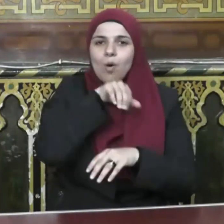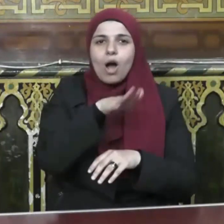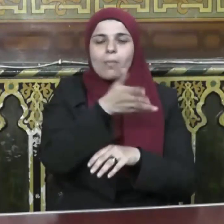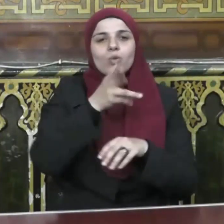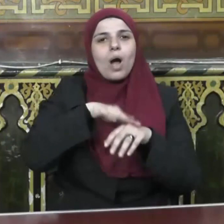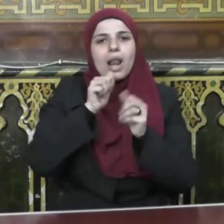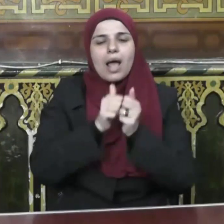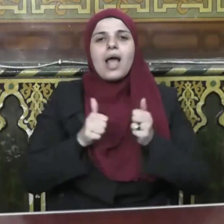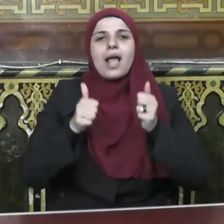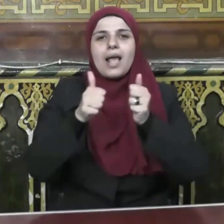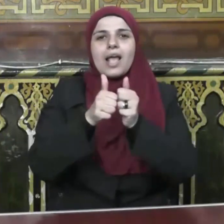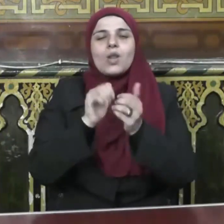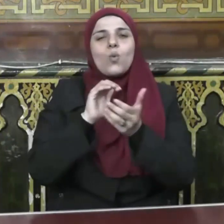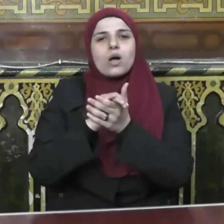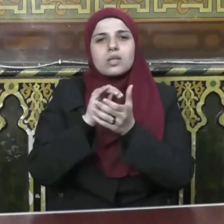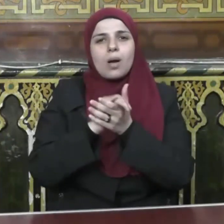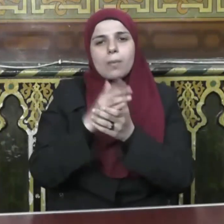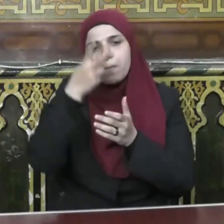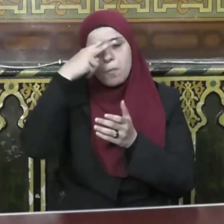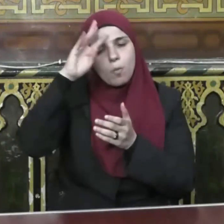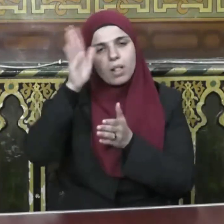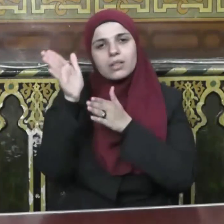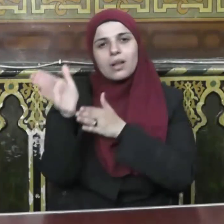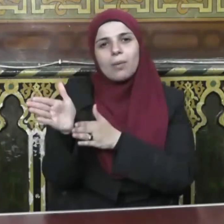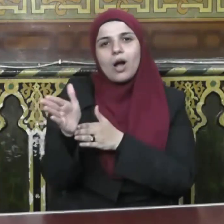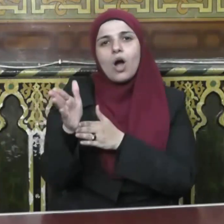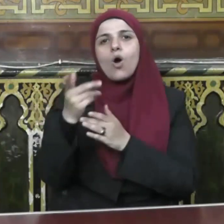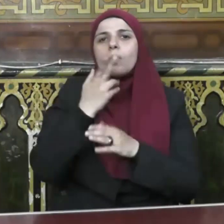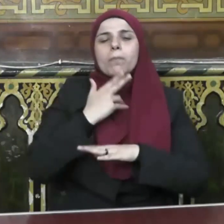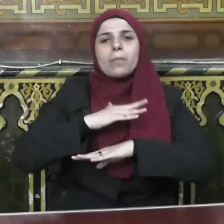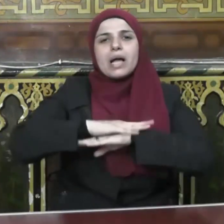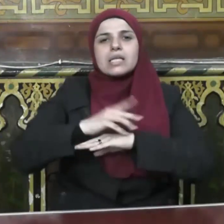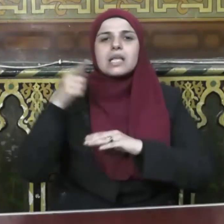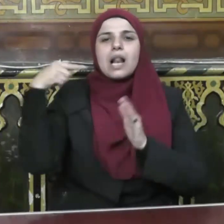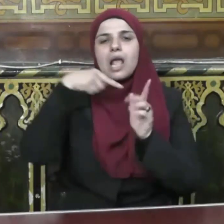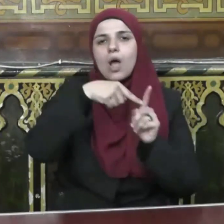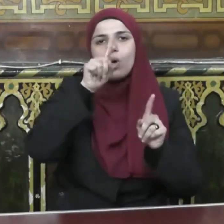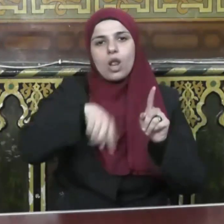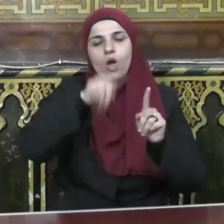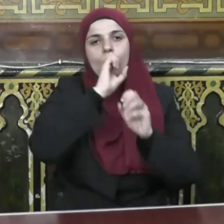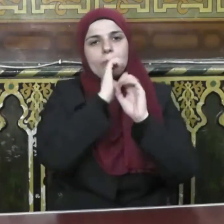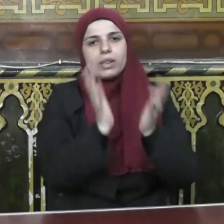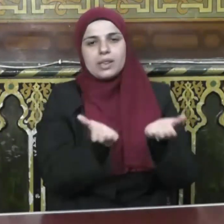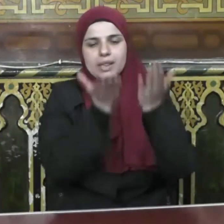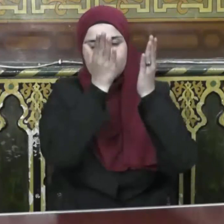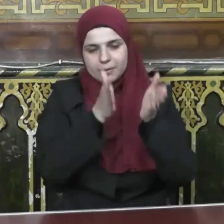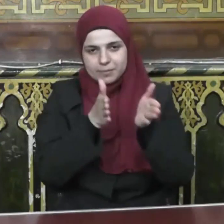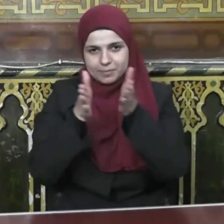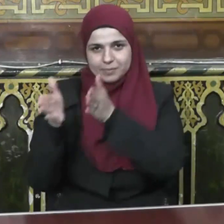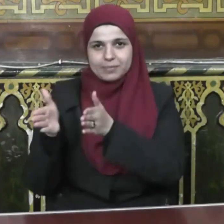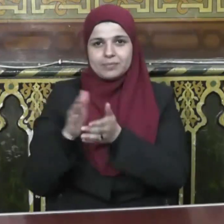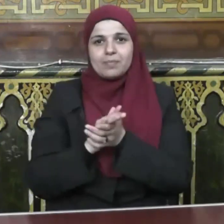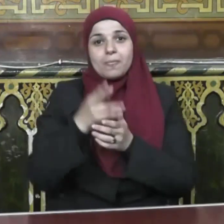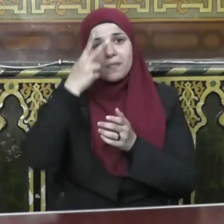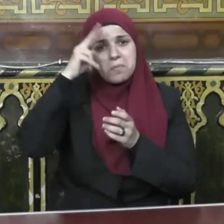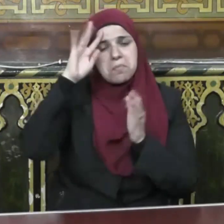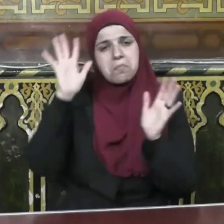وعلى آله وصحبه ومن تبعهم بإحسانٍ إلى يوم الدين. وبعد، فمما لا شك